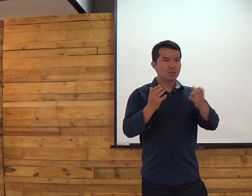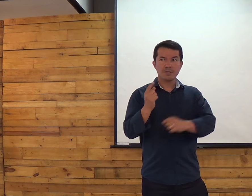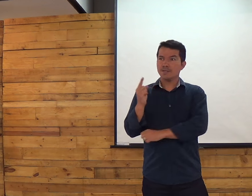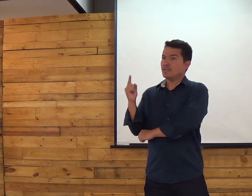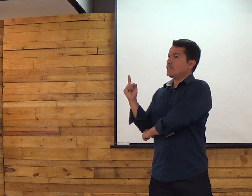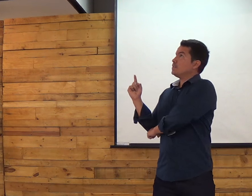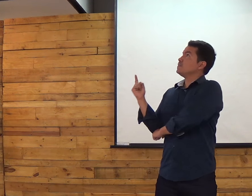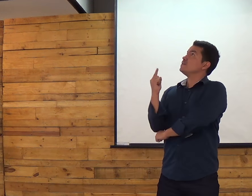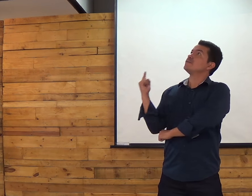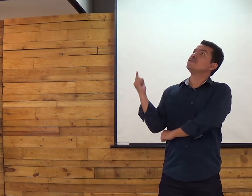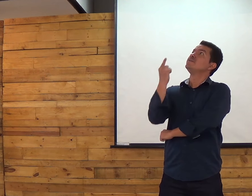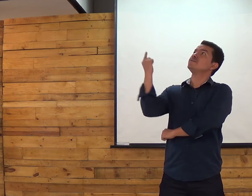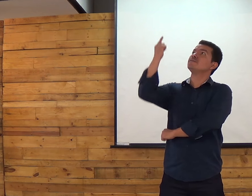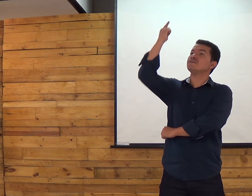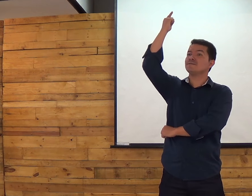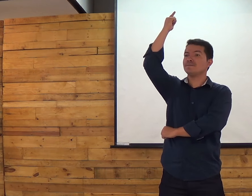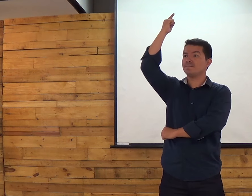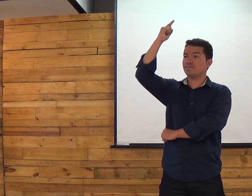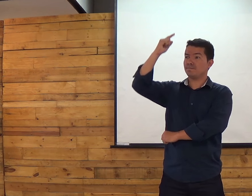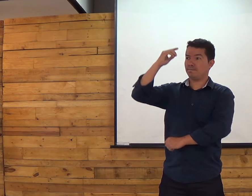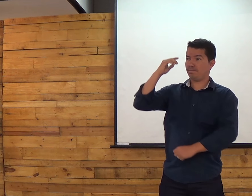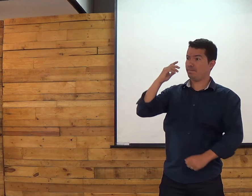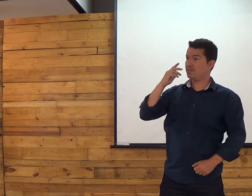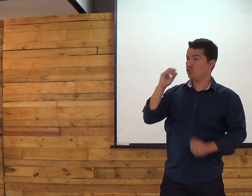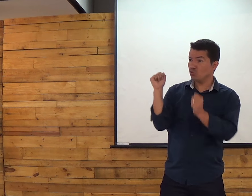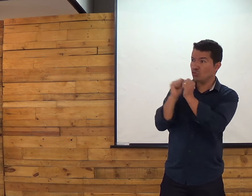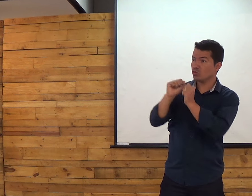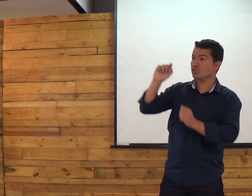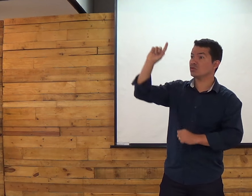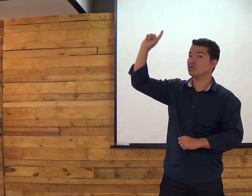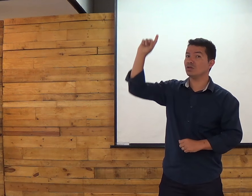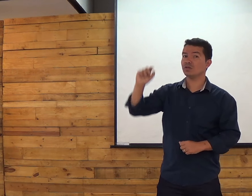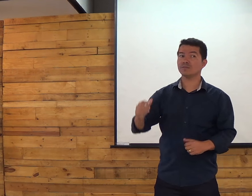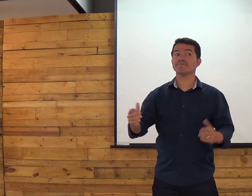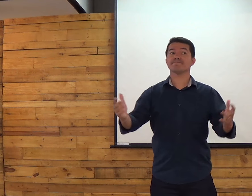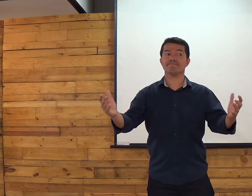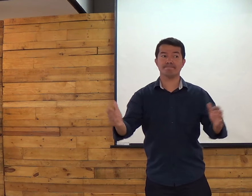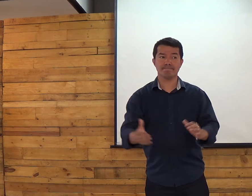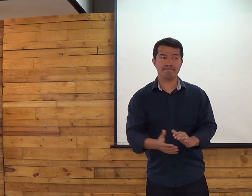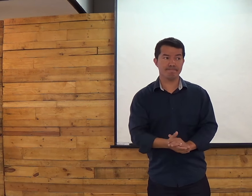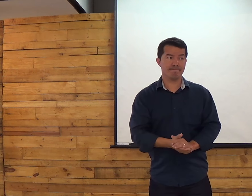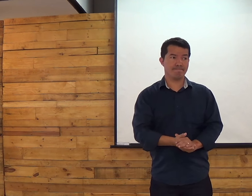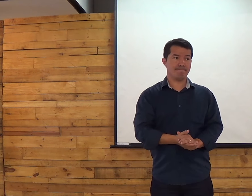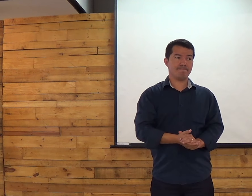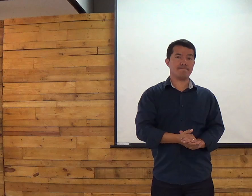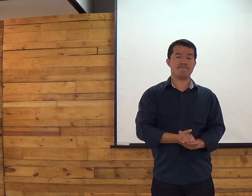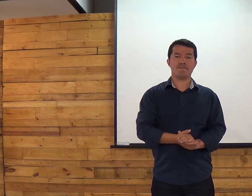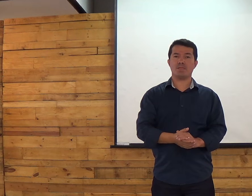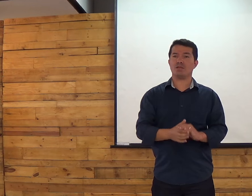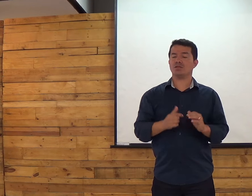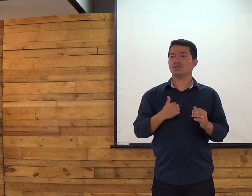o seu desejo? Ser essa árvorezinha ou ser uma grande árvore junto com